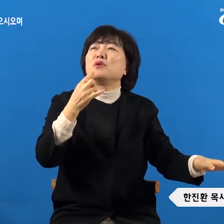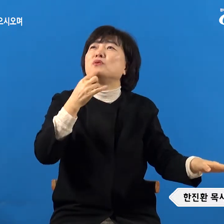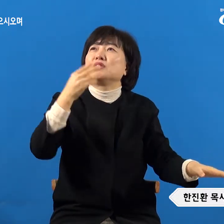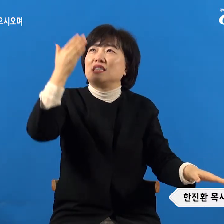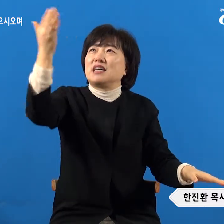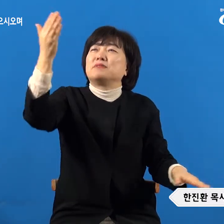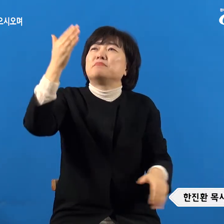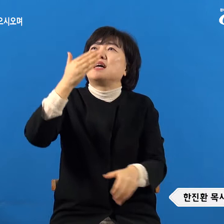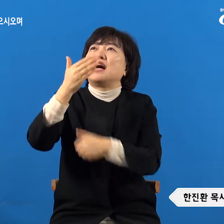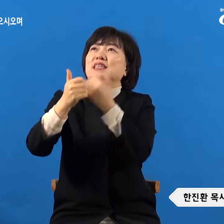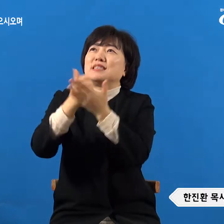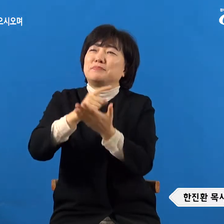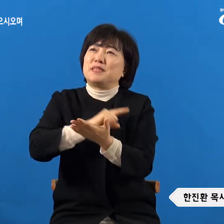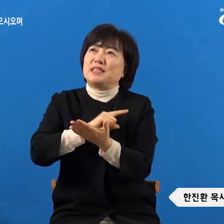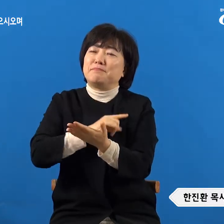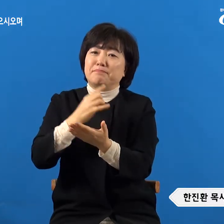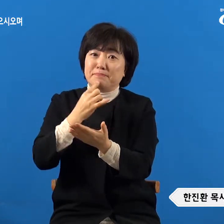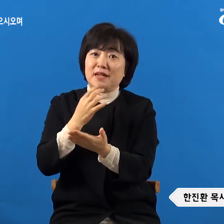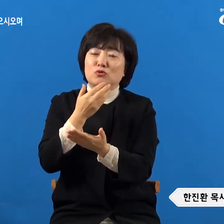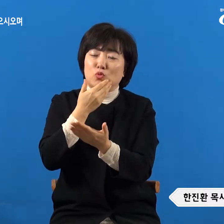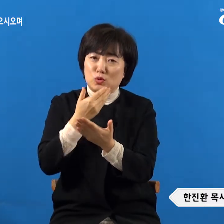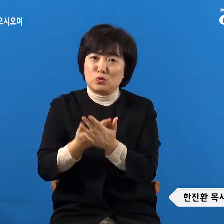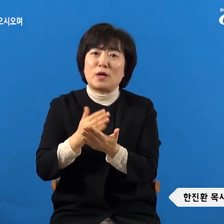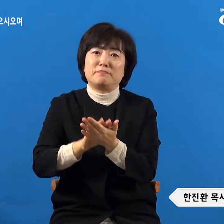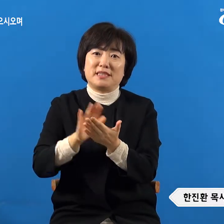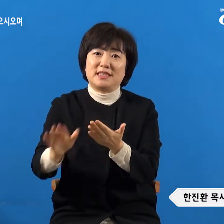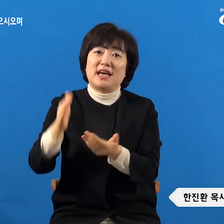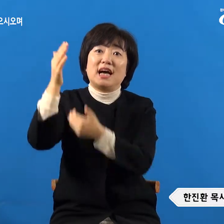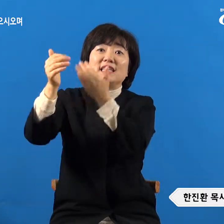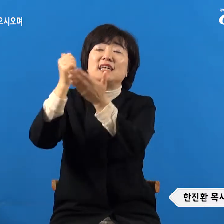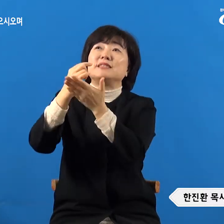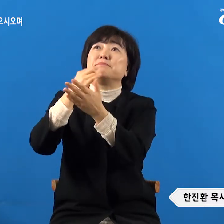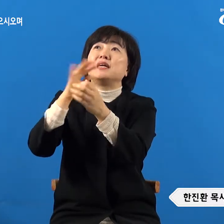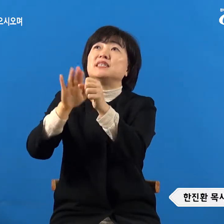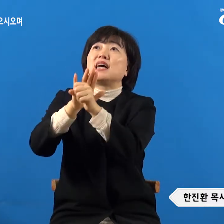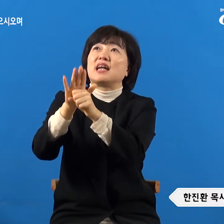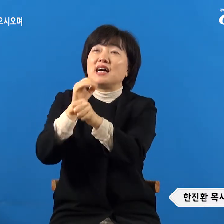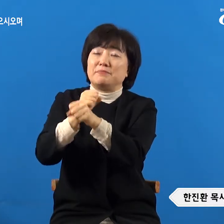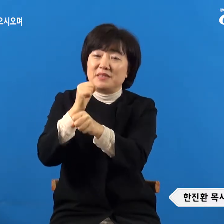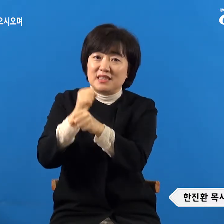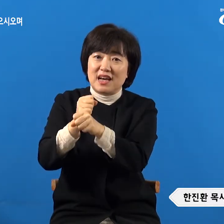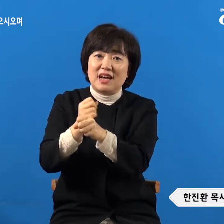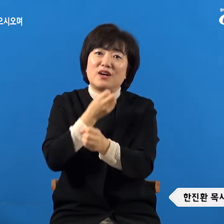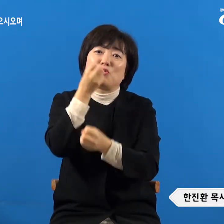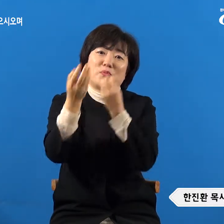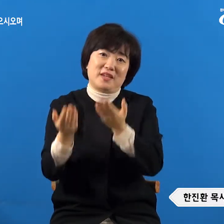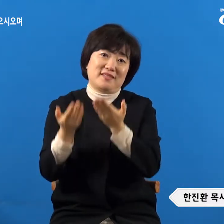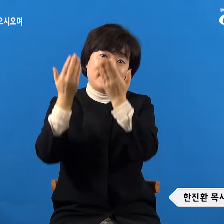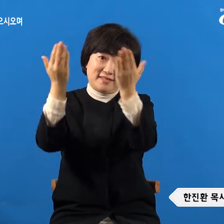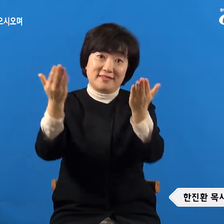당신을 사랑합니다. 그 고백을 기도로 올려드리는 것이죠.